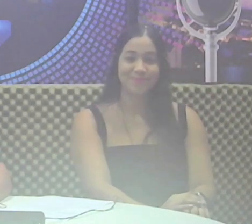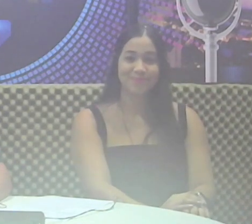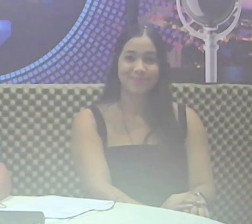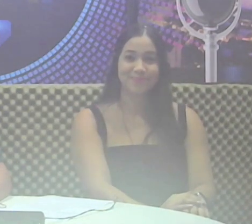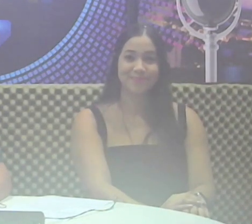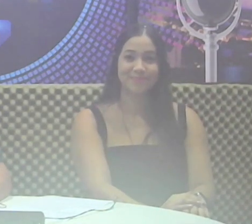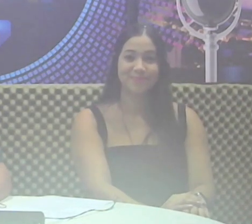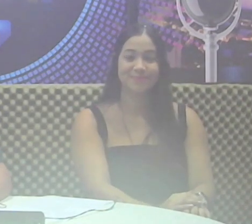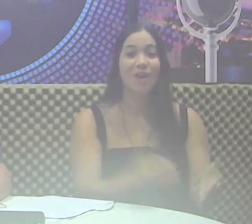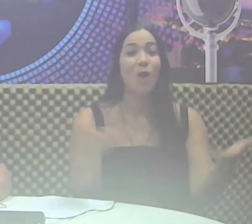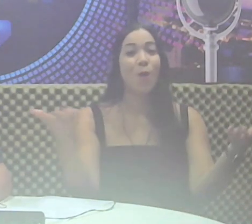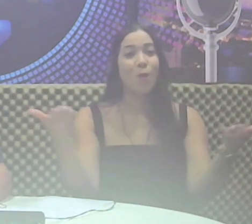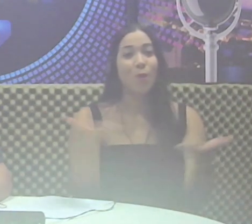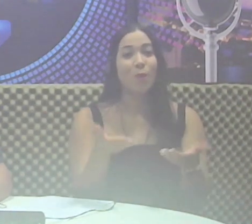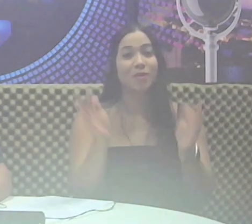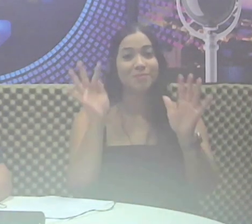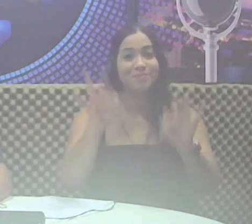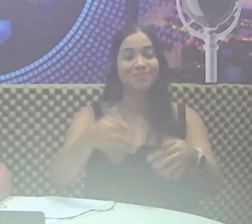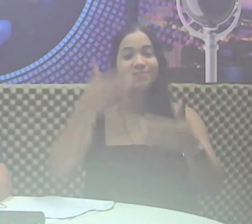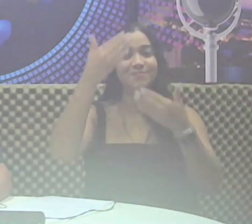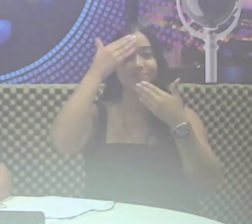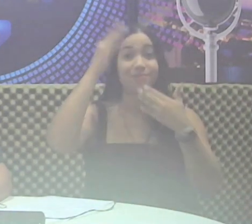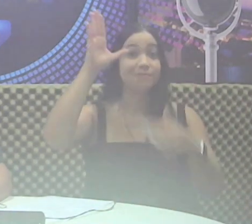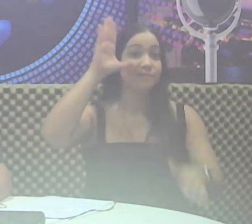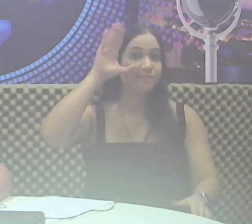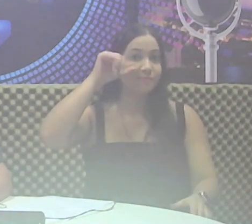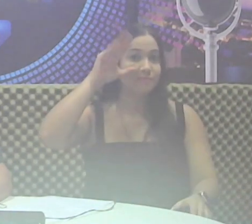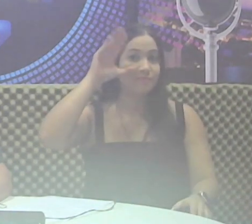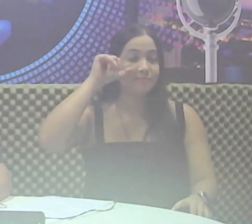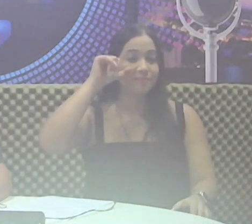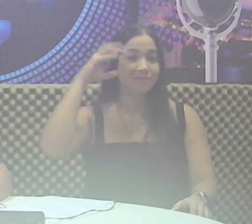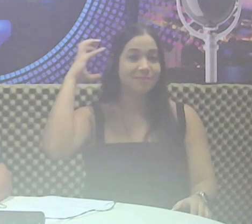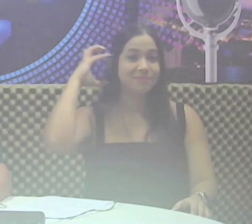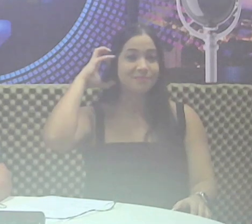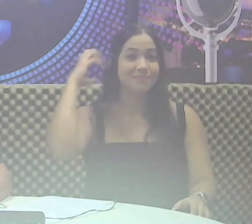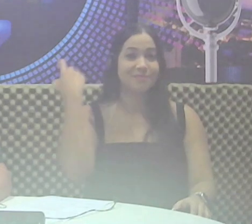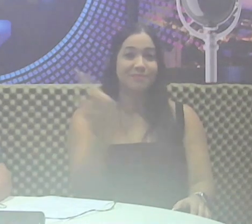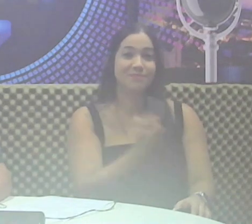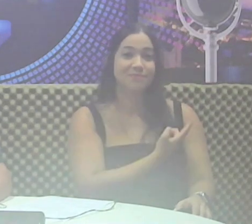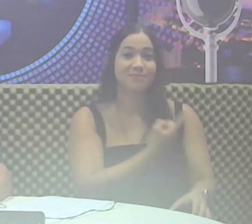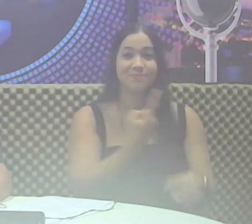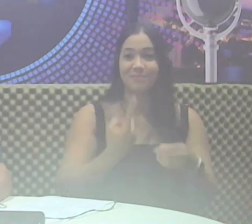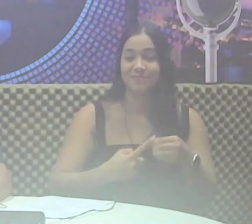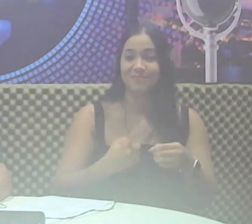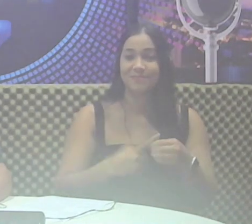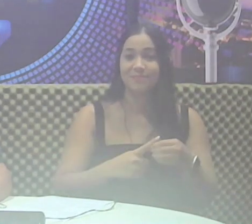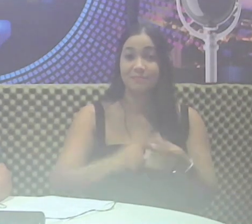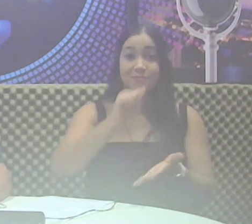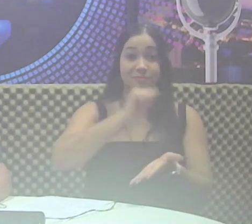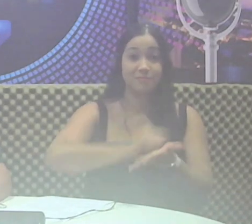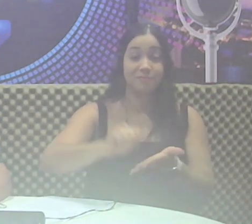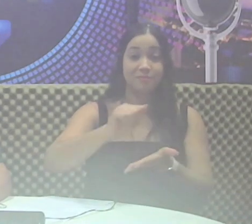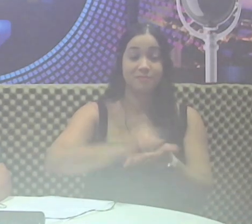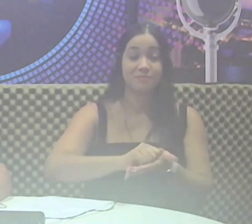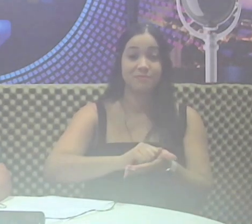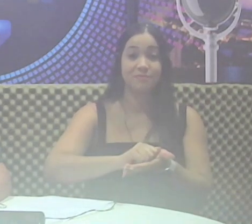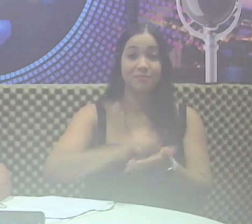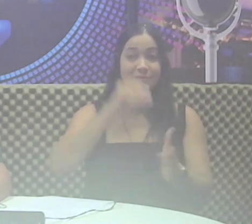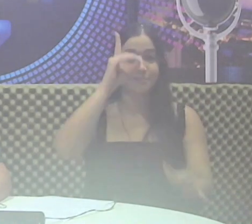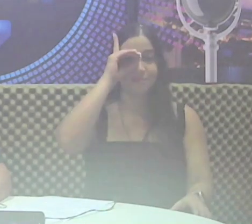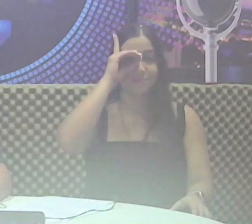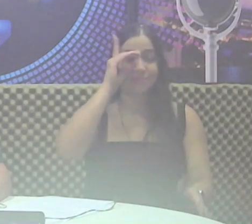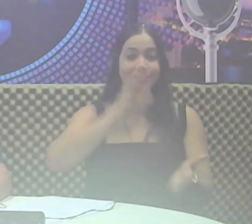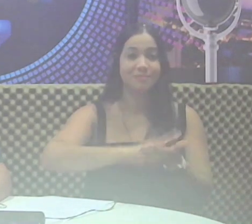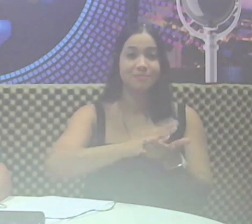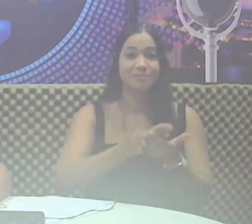A edição de hoje fica por aqui. Obrigado pela sua audiência. Rádio Nossa Cidade. Edição Daniela